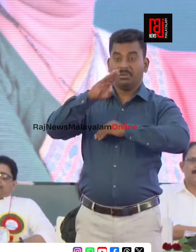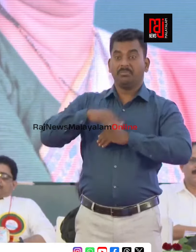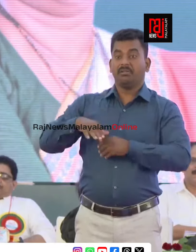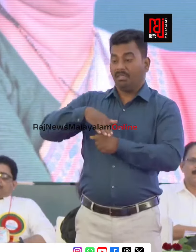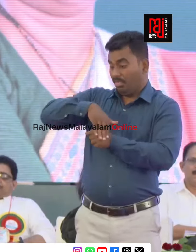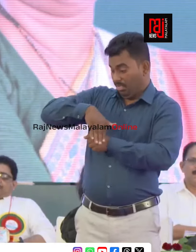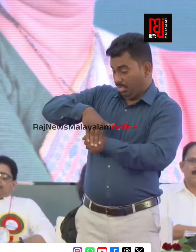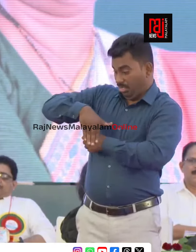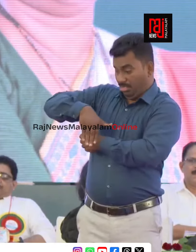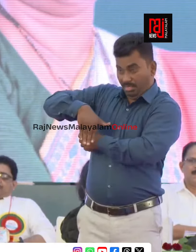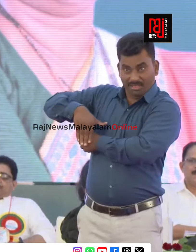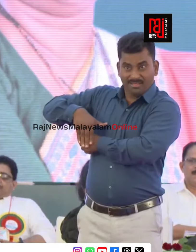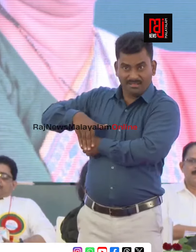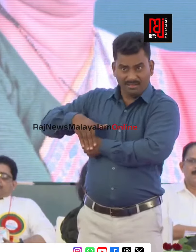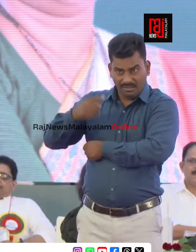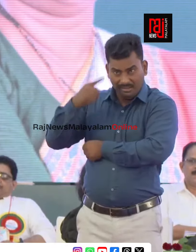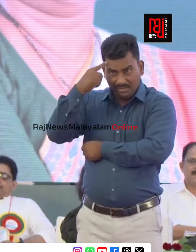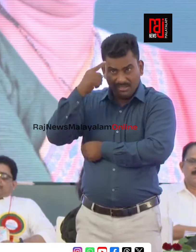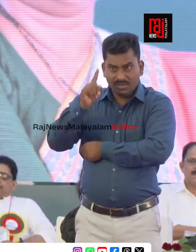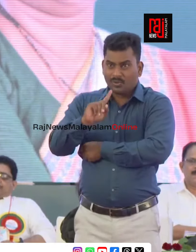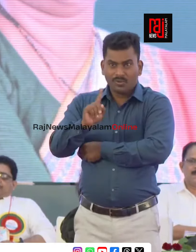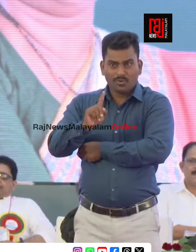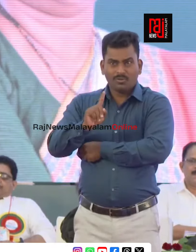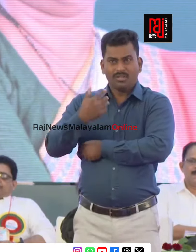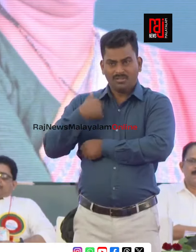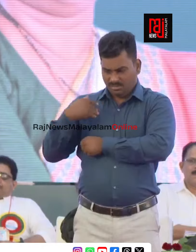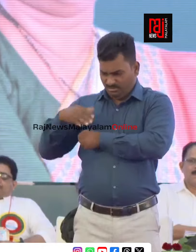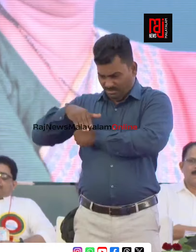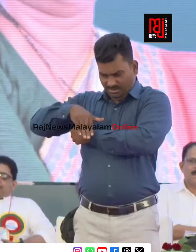ഭിന്നശേഷിയുള്ളവരെന്ന് പ്രത്യേകമായി ഓർമ്മിപ്പിക്കട്ടെ.